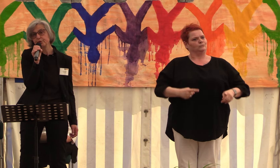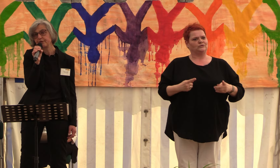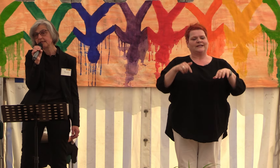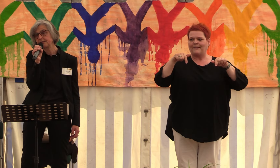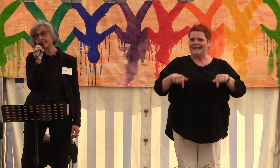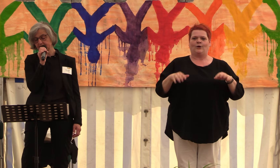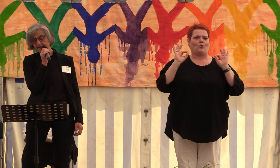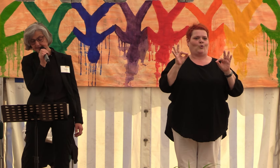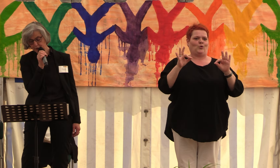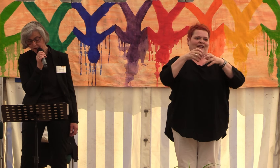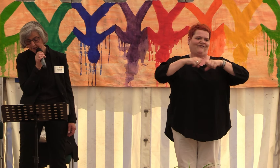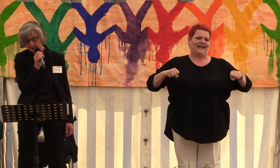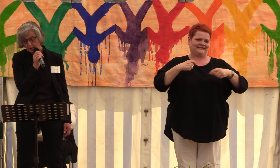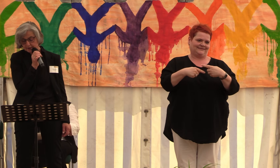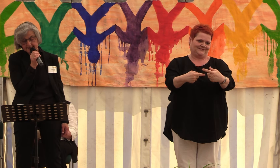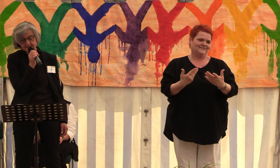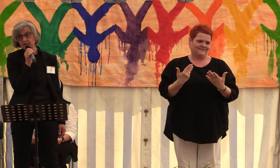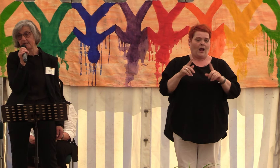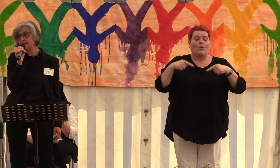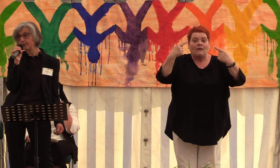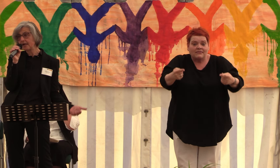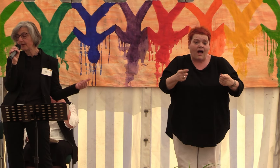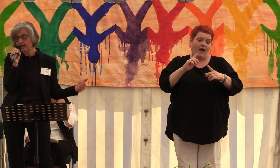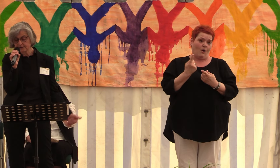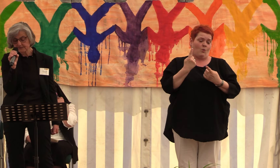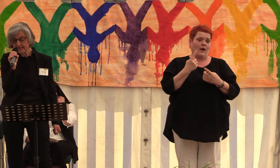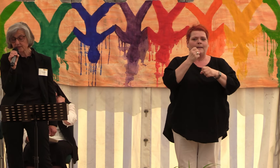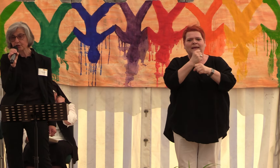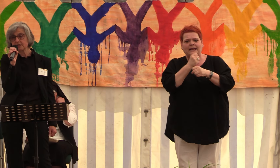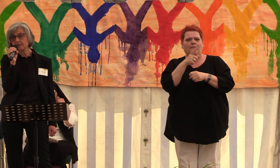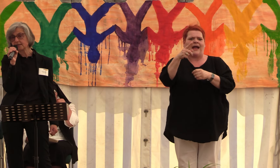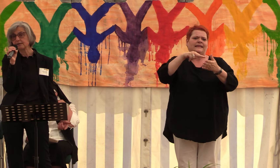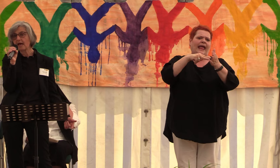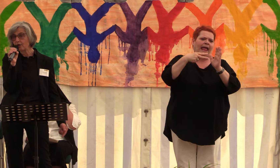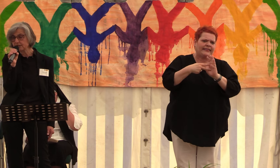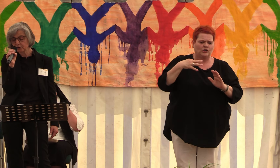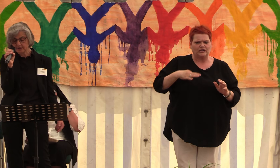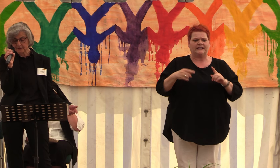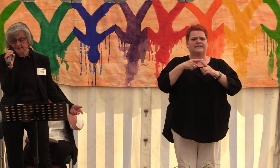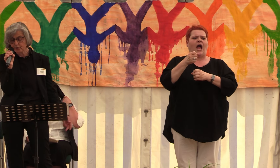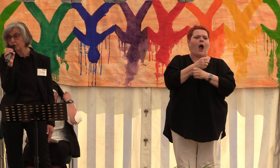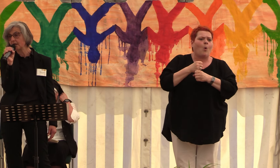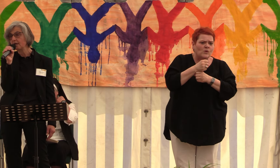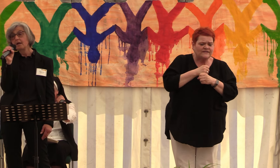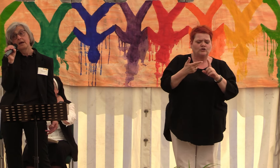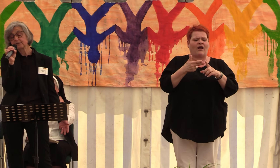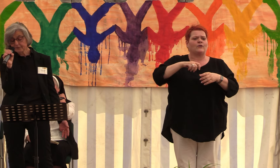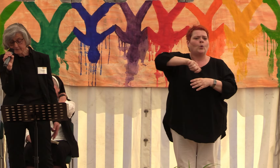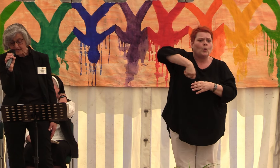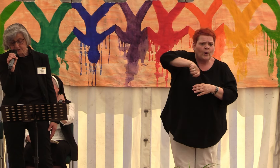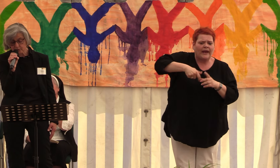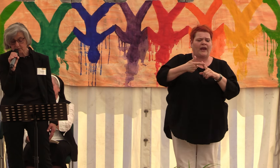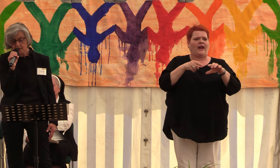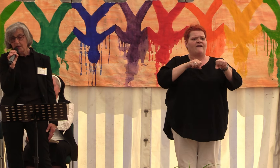ein unbeschwertes Fest genießen können. Und da ist zu nennen die Mitarbeiter aus dem technischen Dienst, aus der Hauswirtschaft, aus der Küche, aus